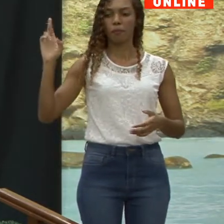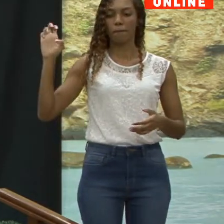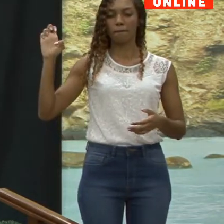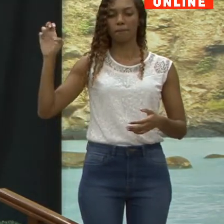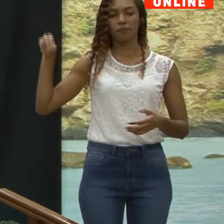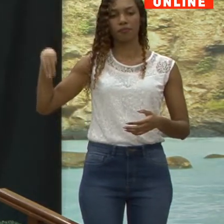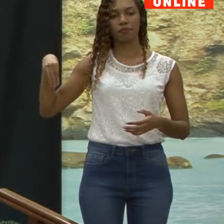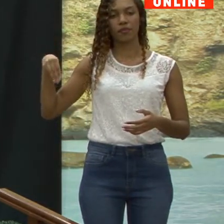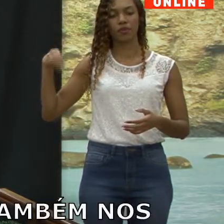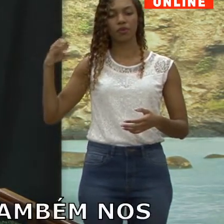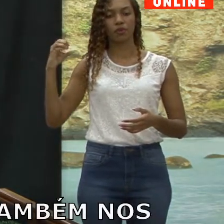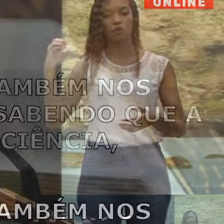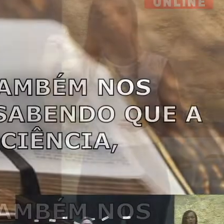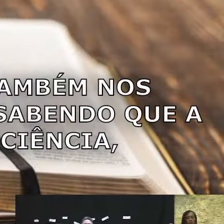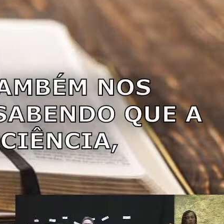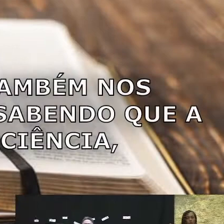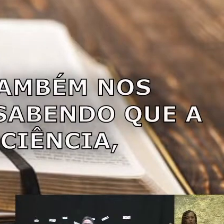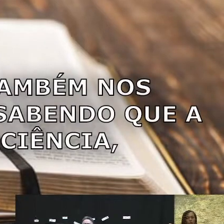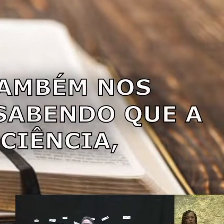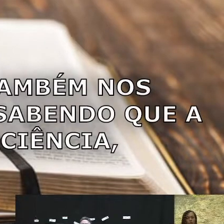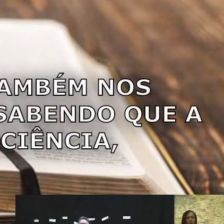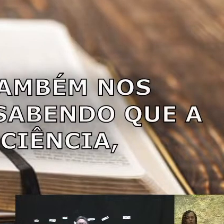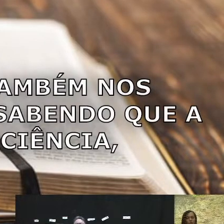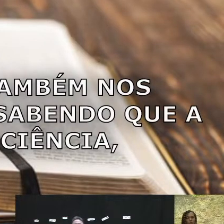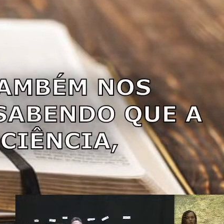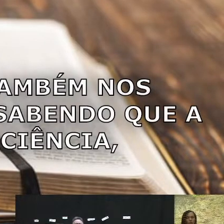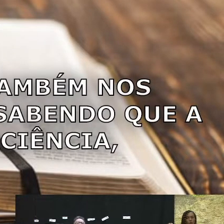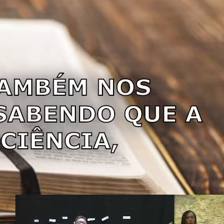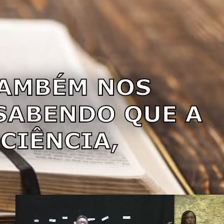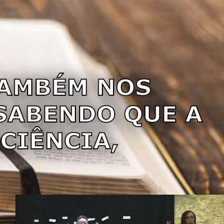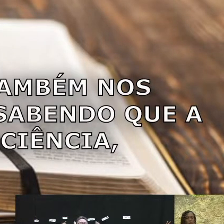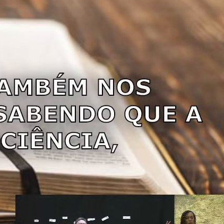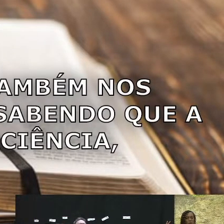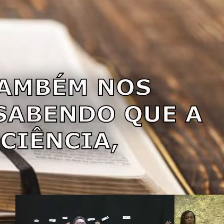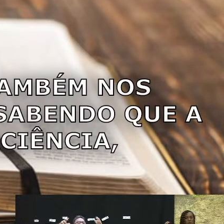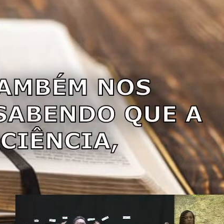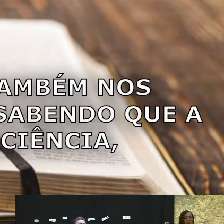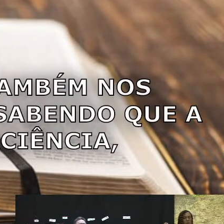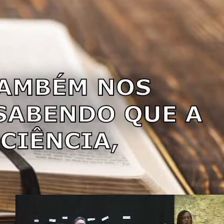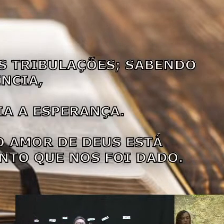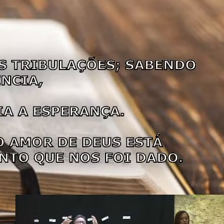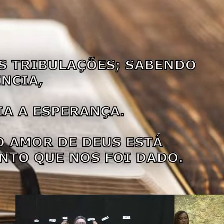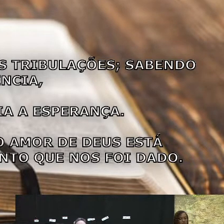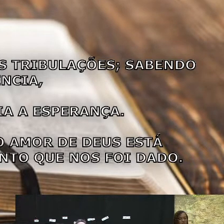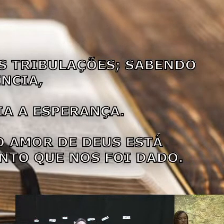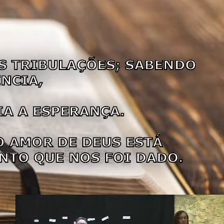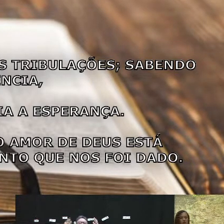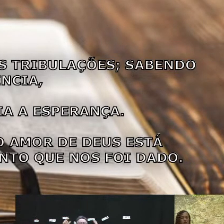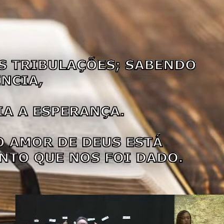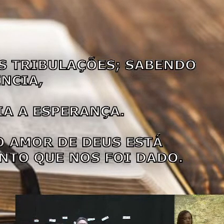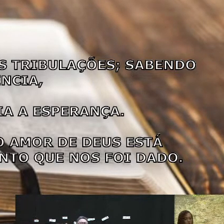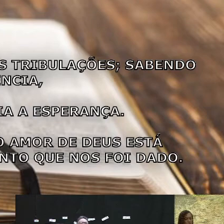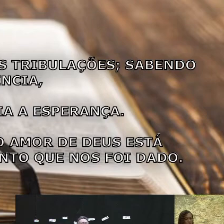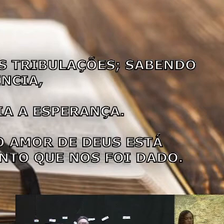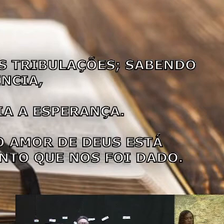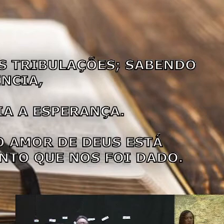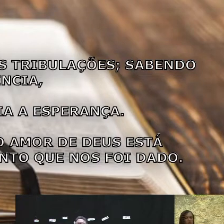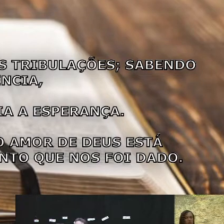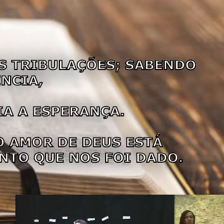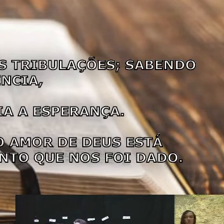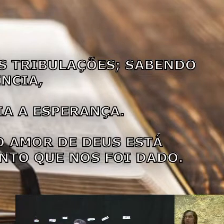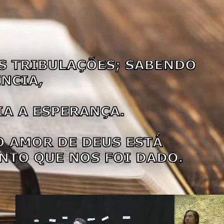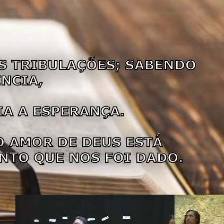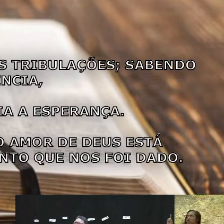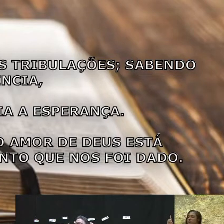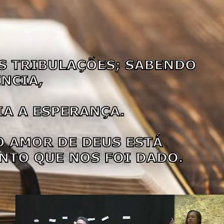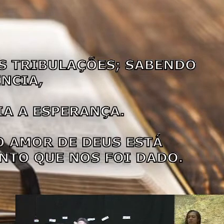reclamar, por passar por todos os testes e criar uma maior dependência da parte de